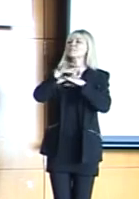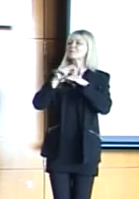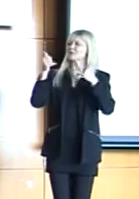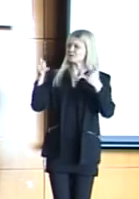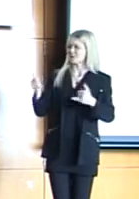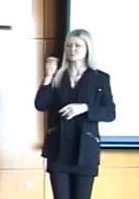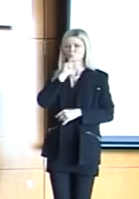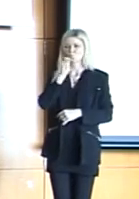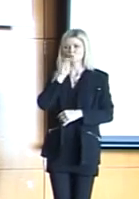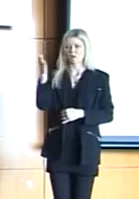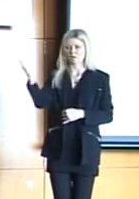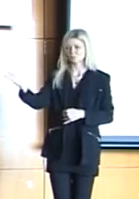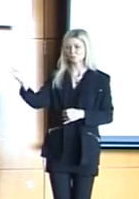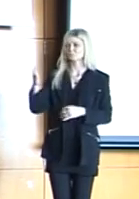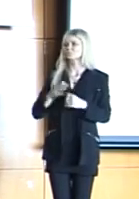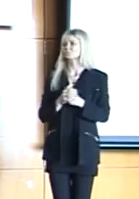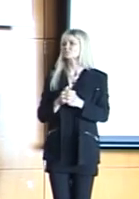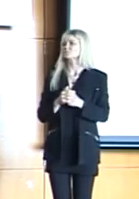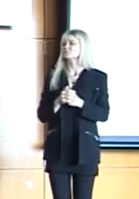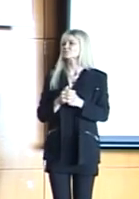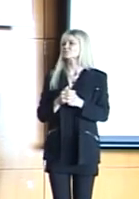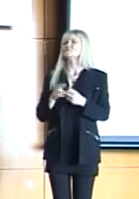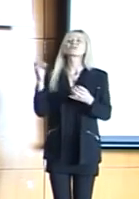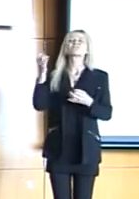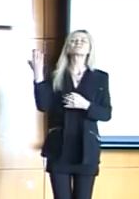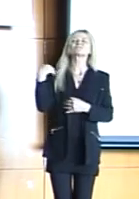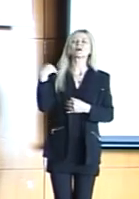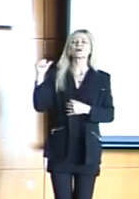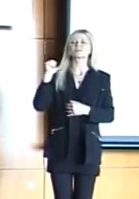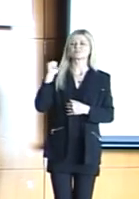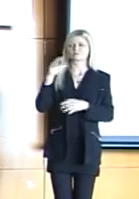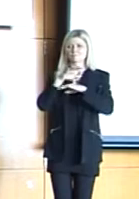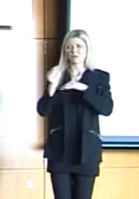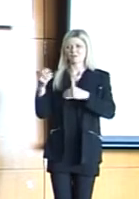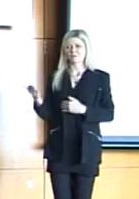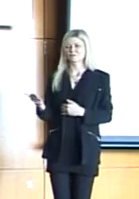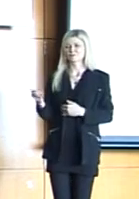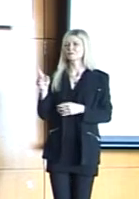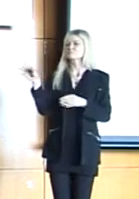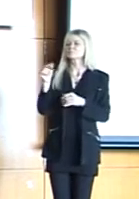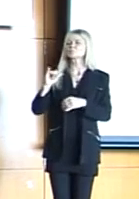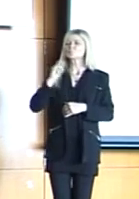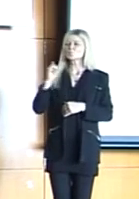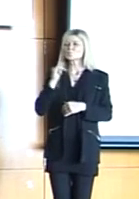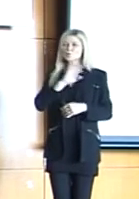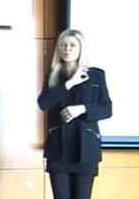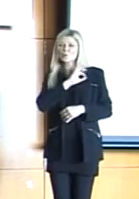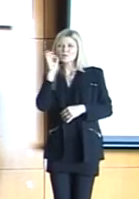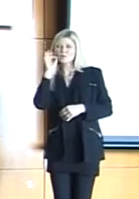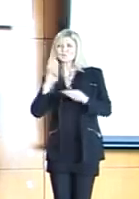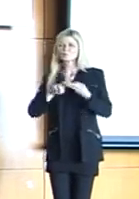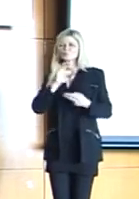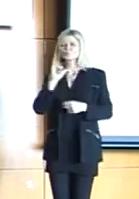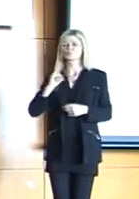wird, was wir gestern getan haben. Und unsere jungen Kolleginnen und Kollegen